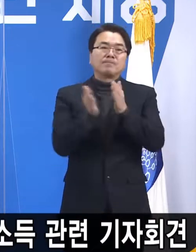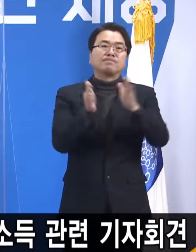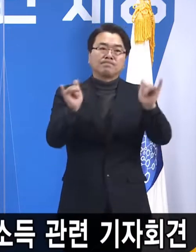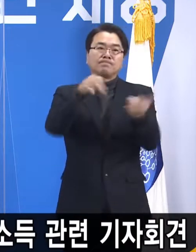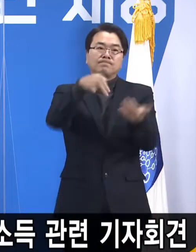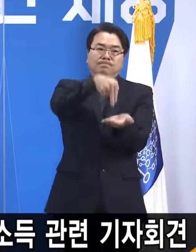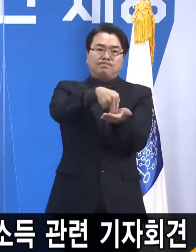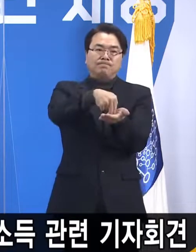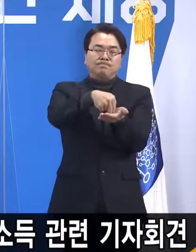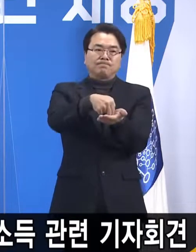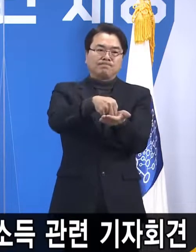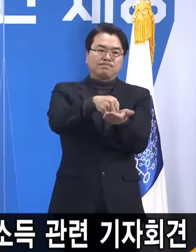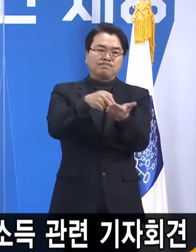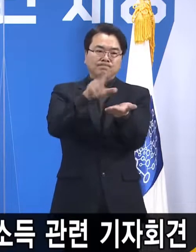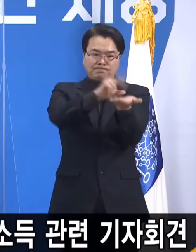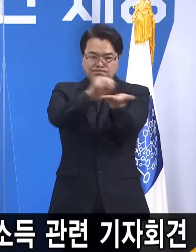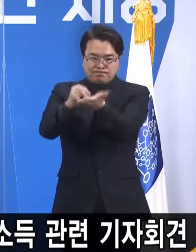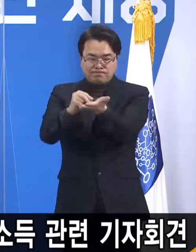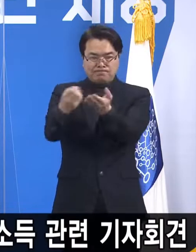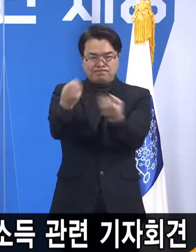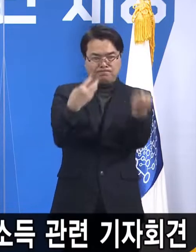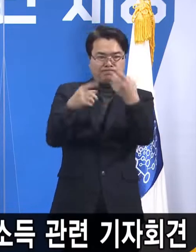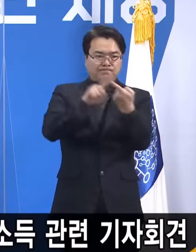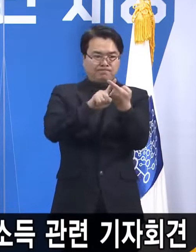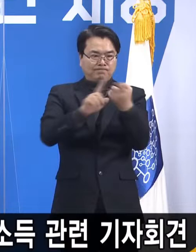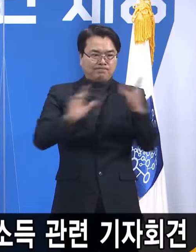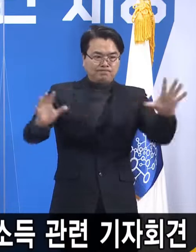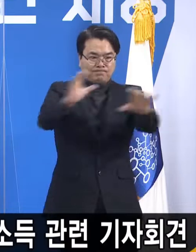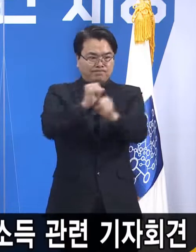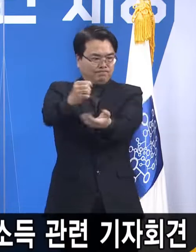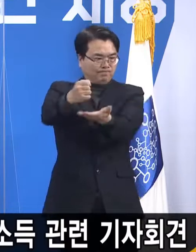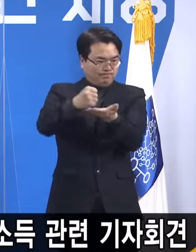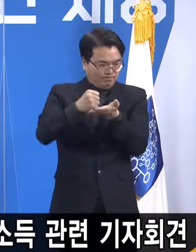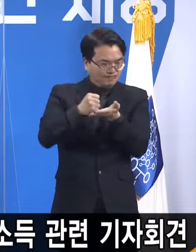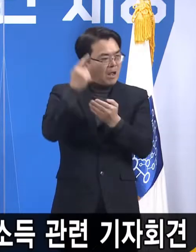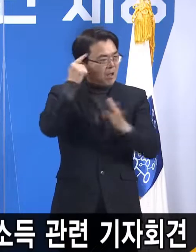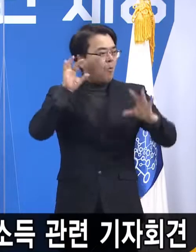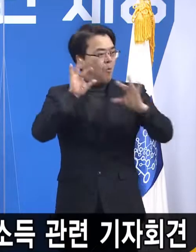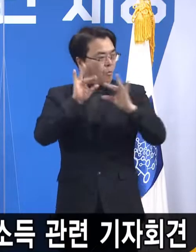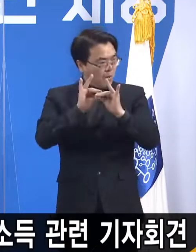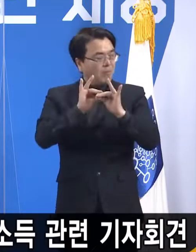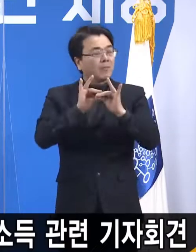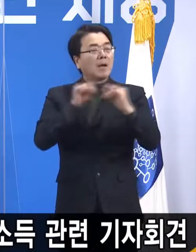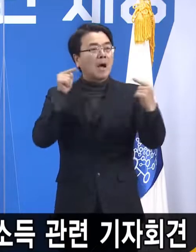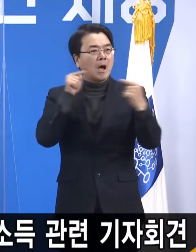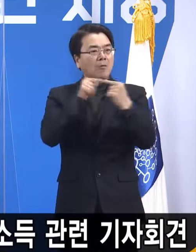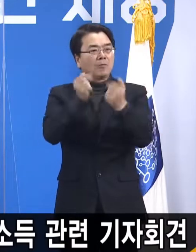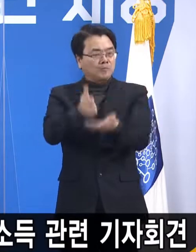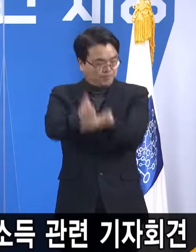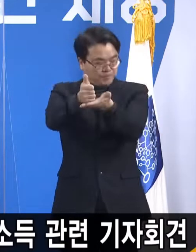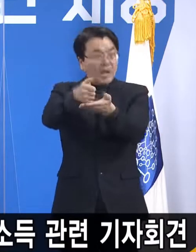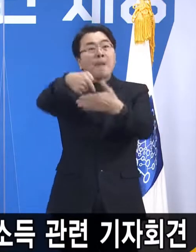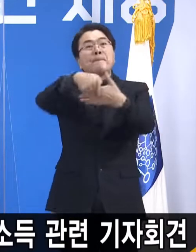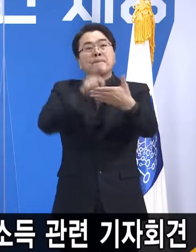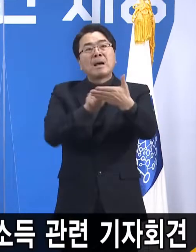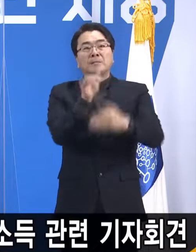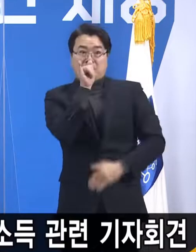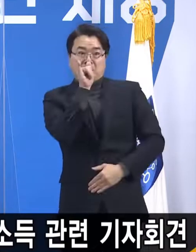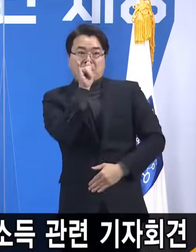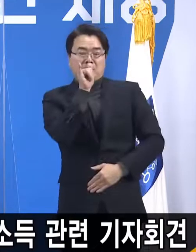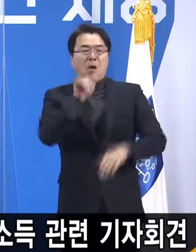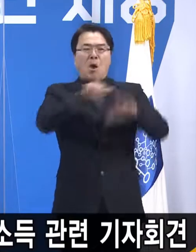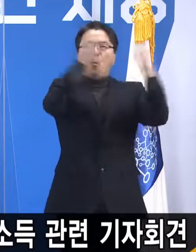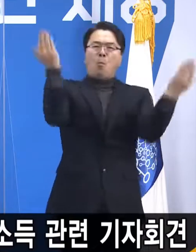경기도는 이 같은 지적을 겸허하게 수용하고 우려에 공감하며 또 존중합니다.